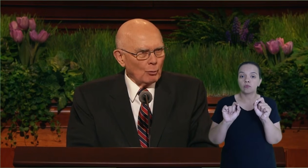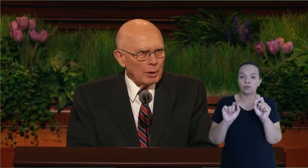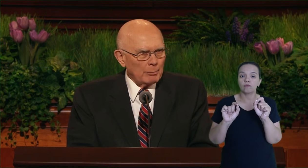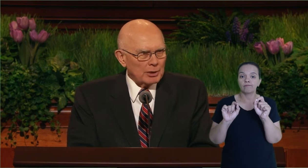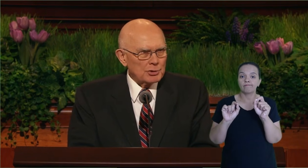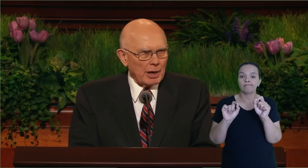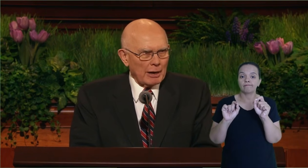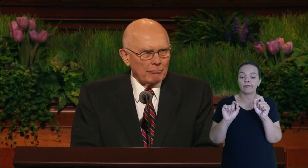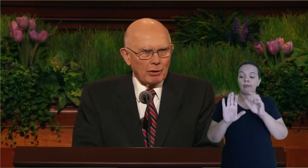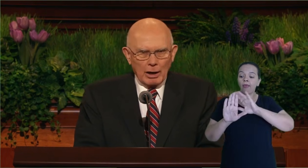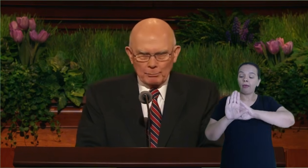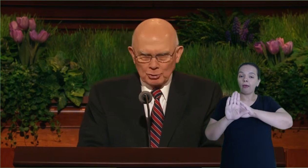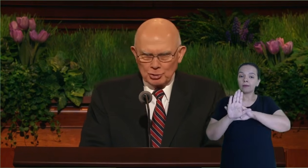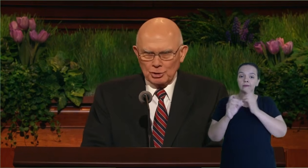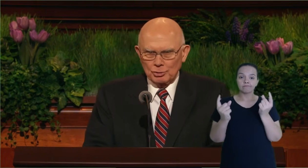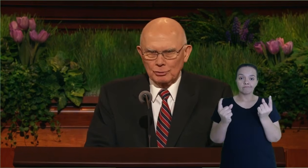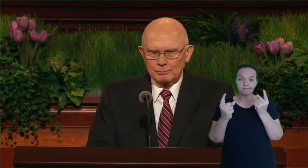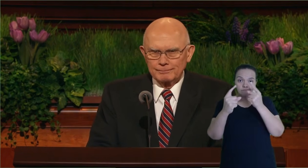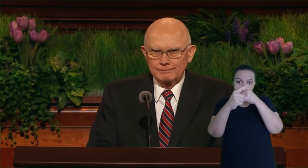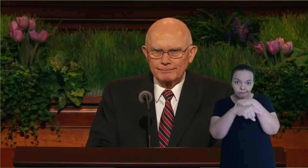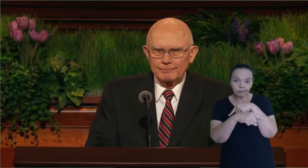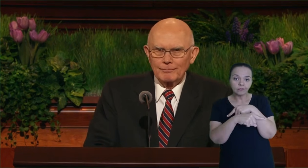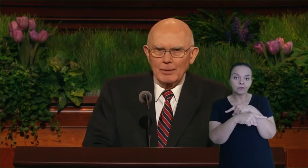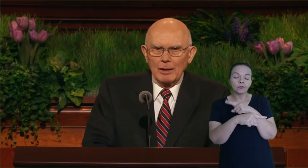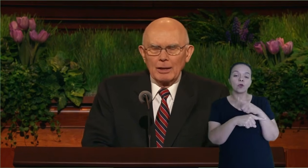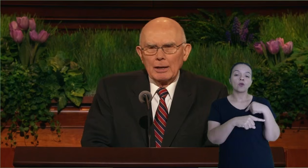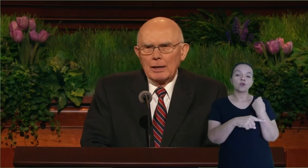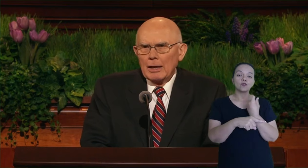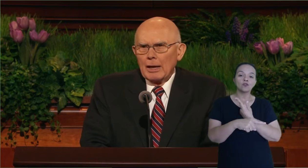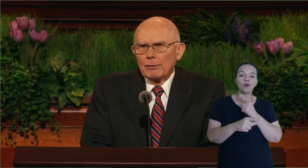nosso arbítrio, precisamos ter oposição.